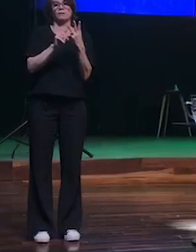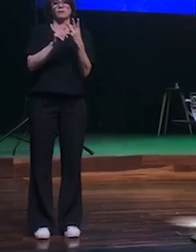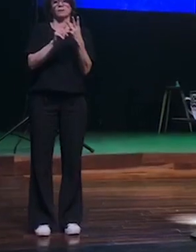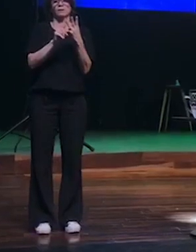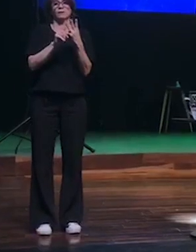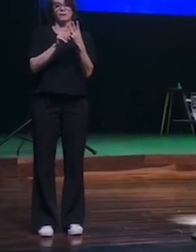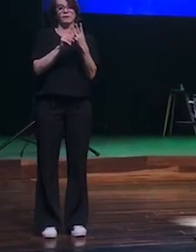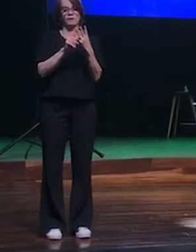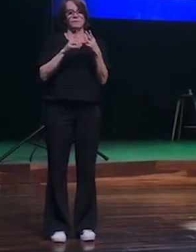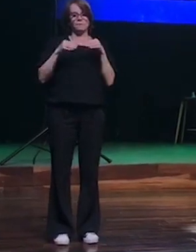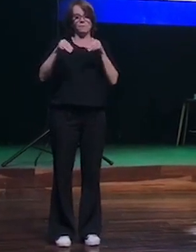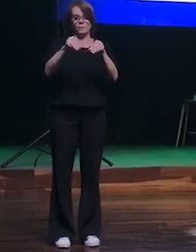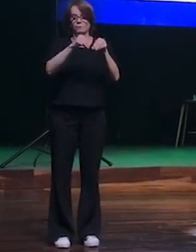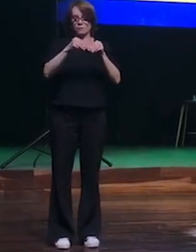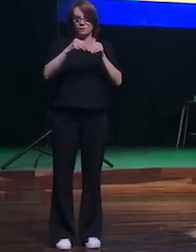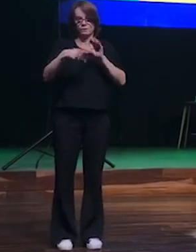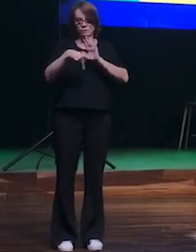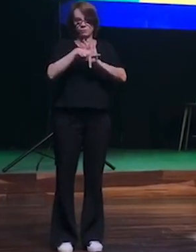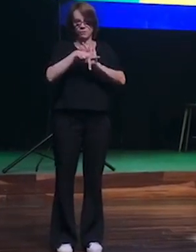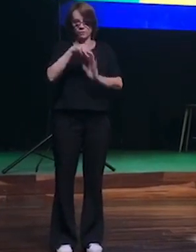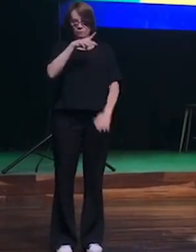propriedade privada.